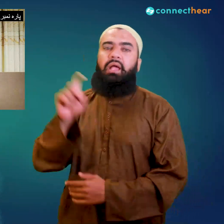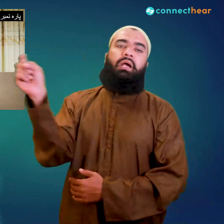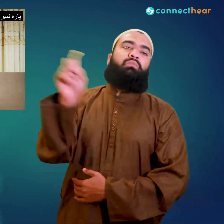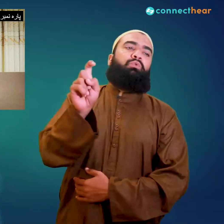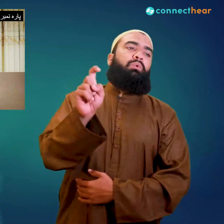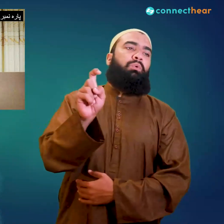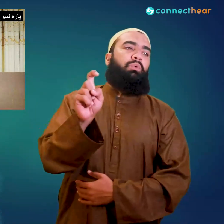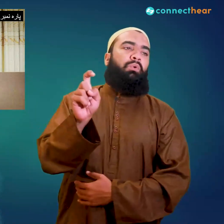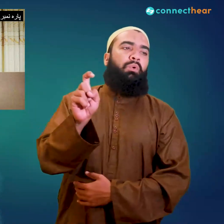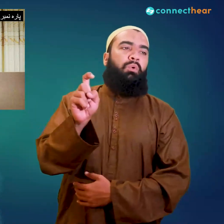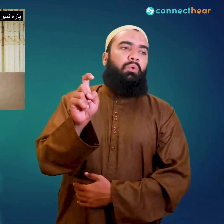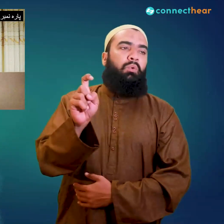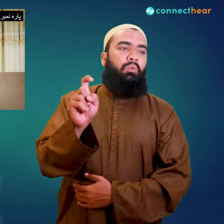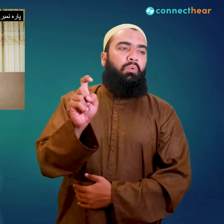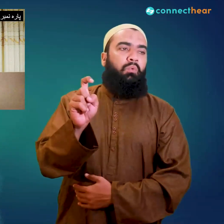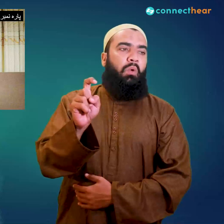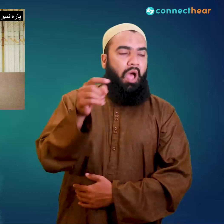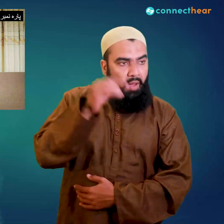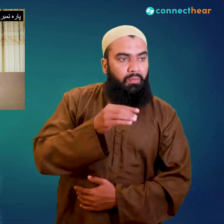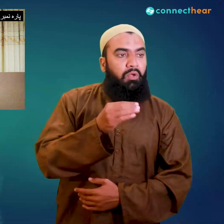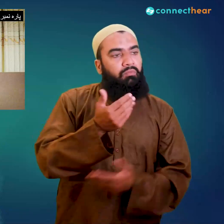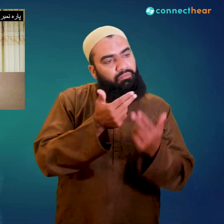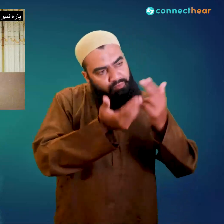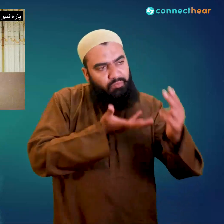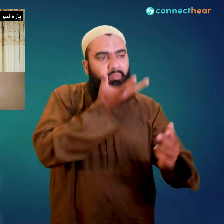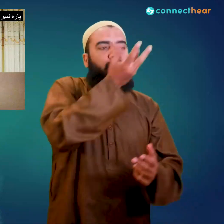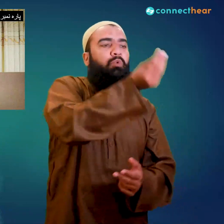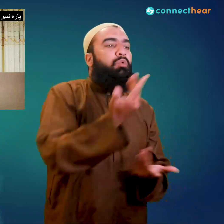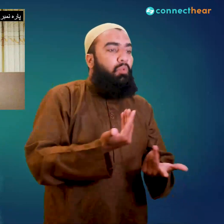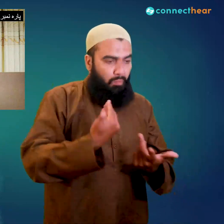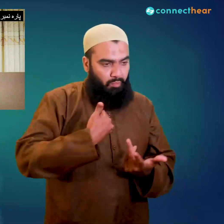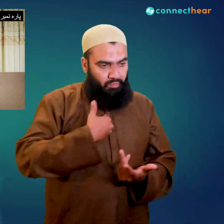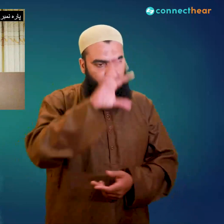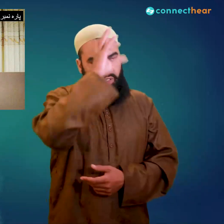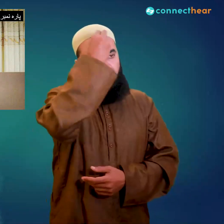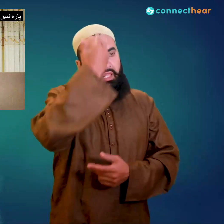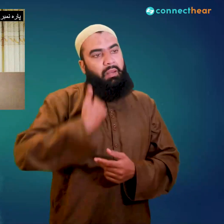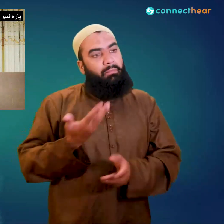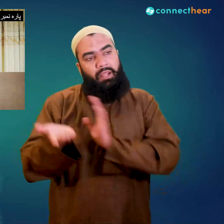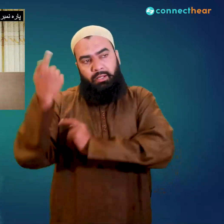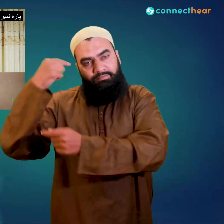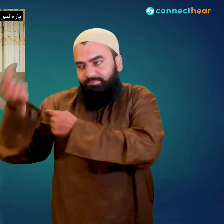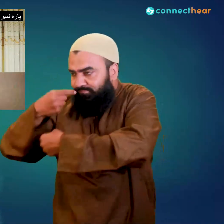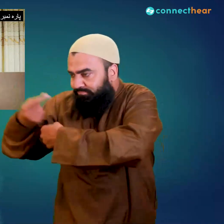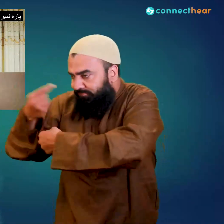فرمایا کہ میں اس کا علم بھی رکھتا ہوں اور میں امین بھی ہوں۔